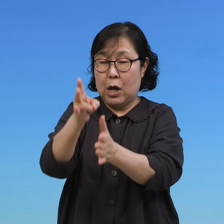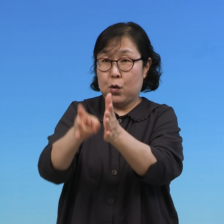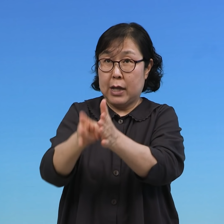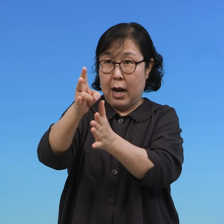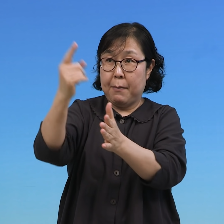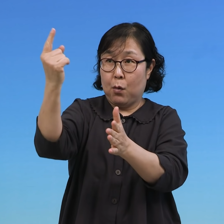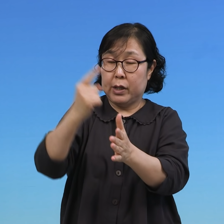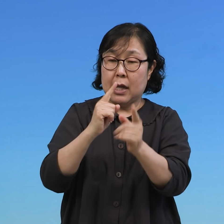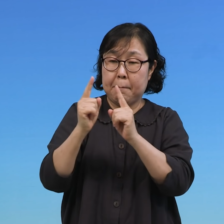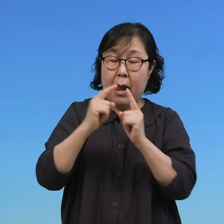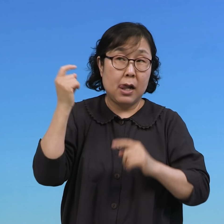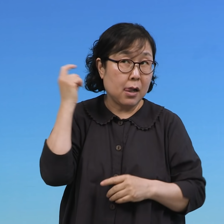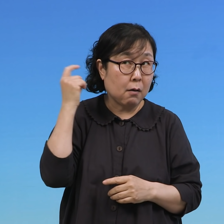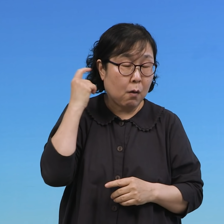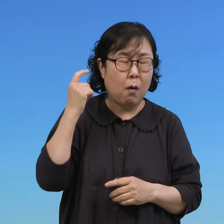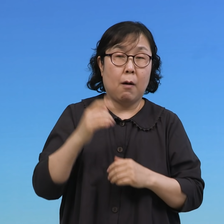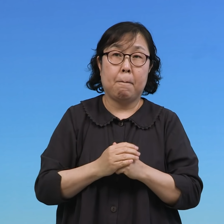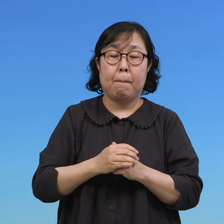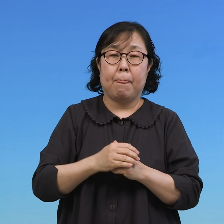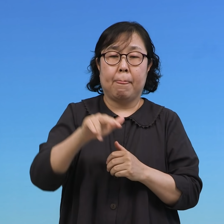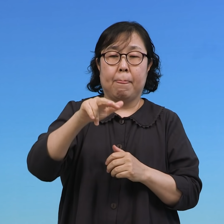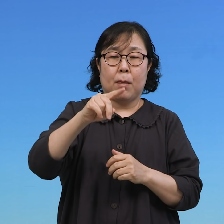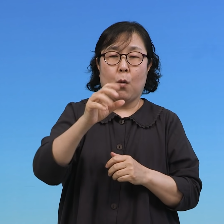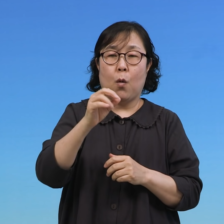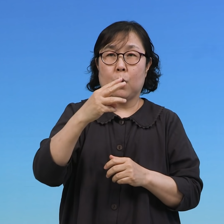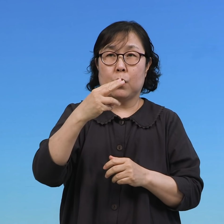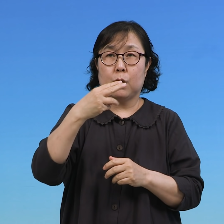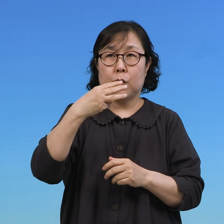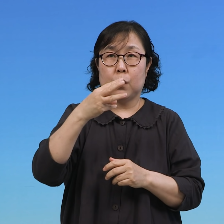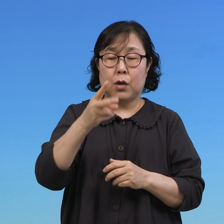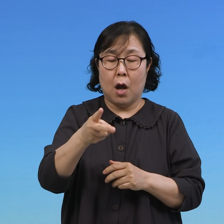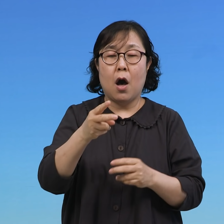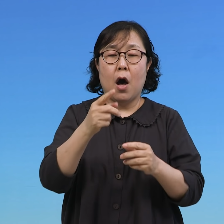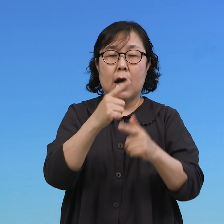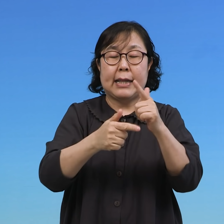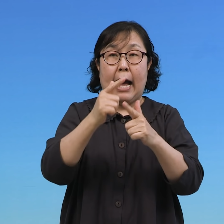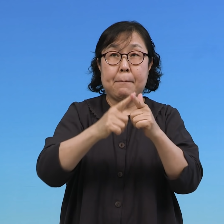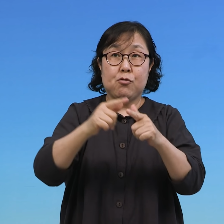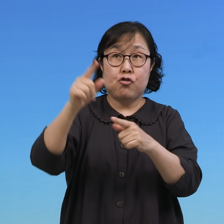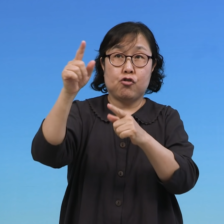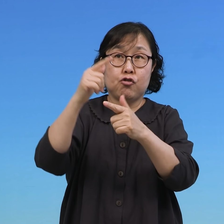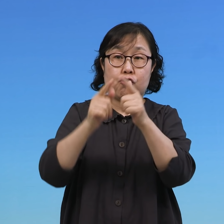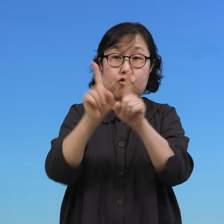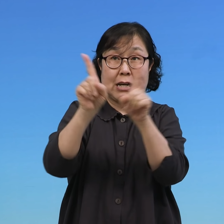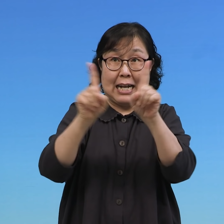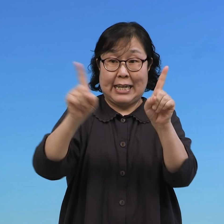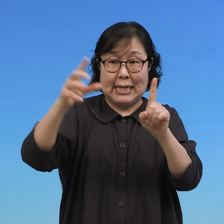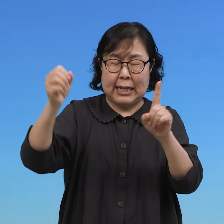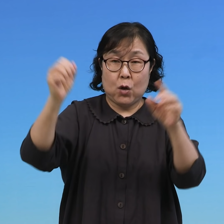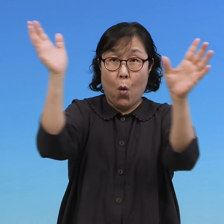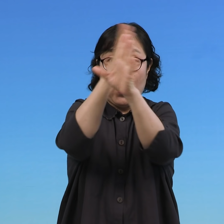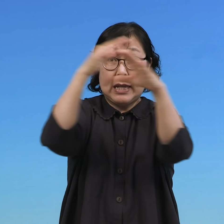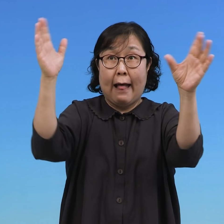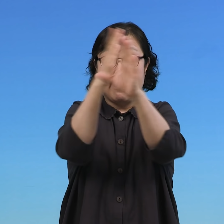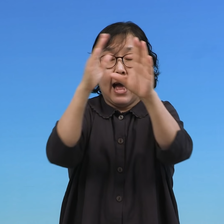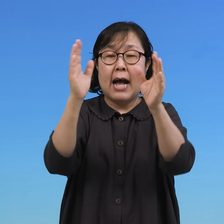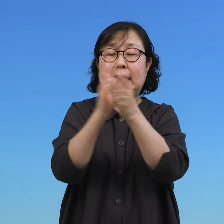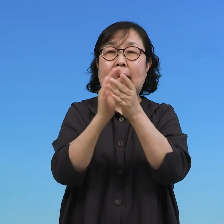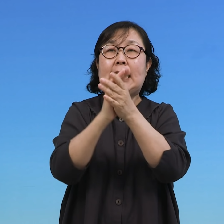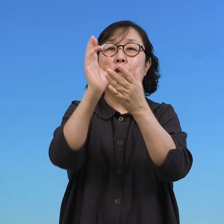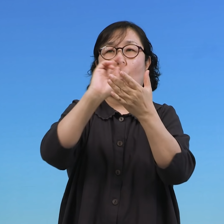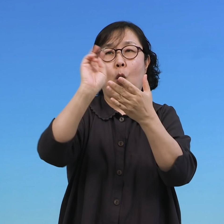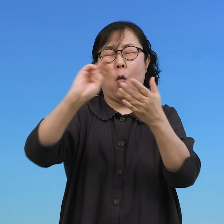예수께서 예루살렘으로 오신다는 것을 듣고 종려나무 가지를 가지고 맞으러 나가 외치되 호산나 찬송하리로다